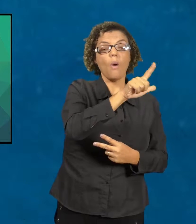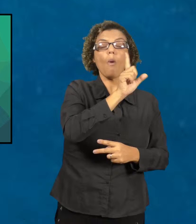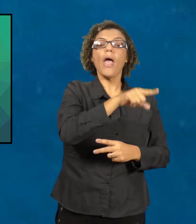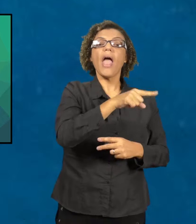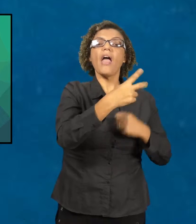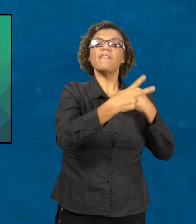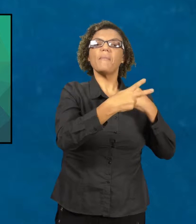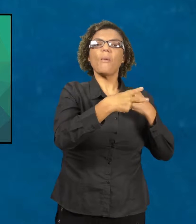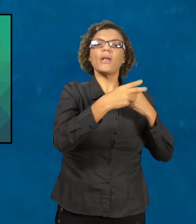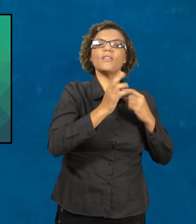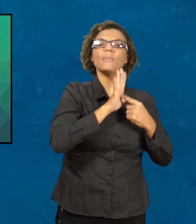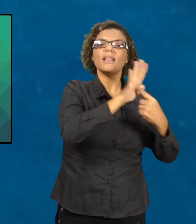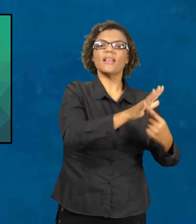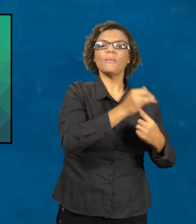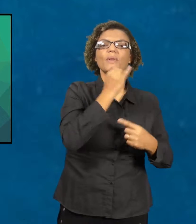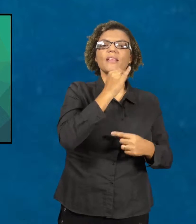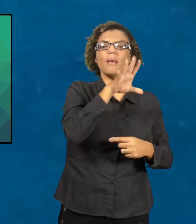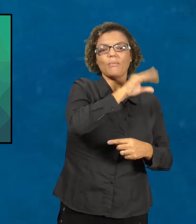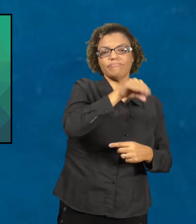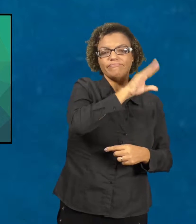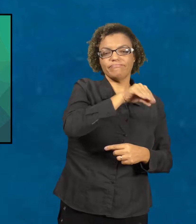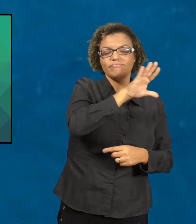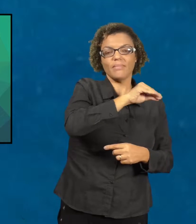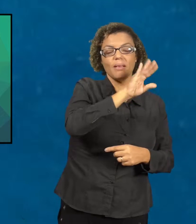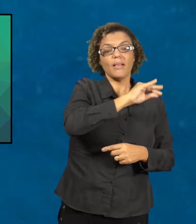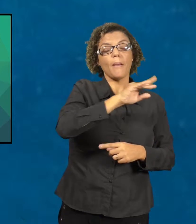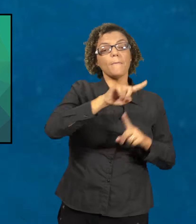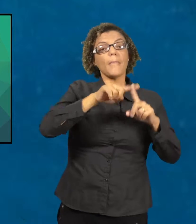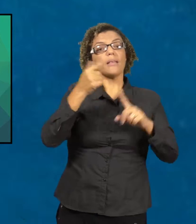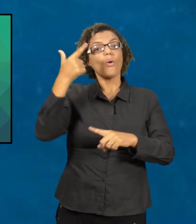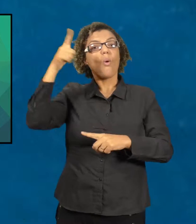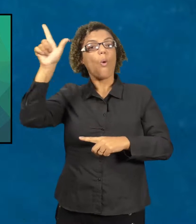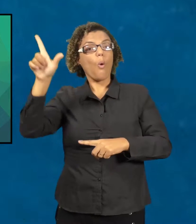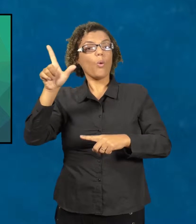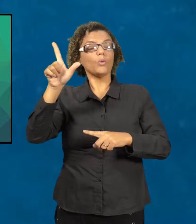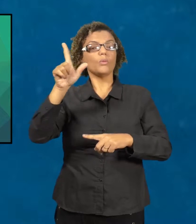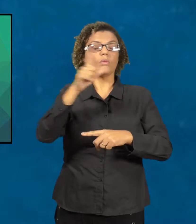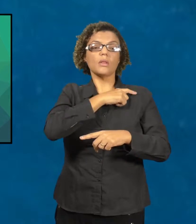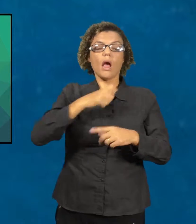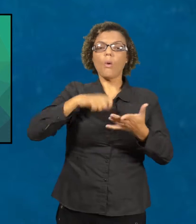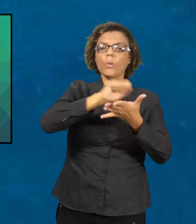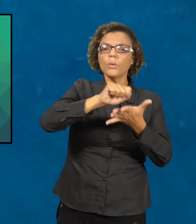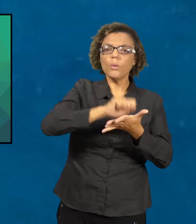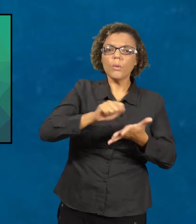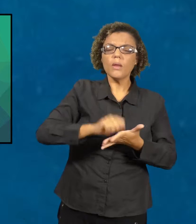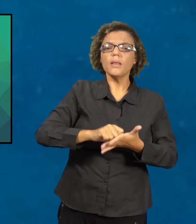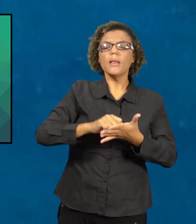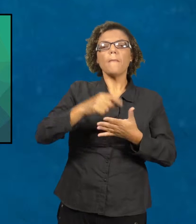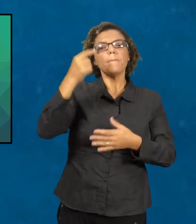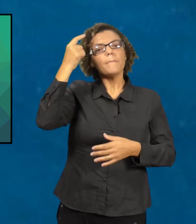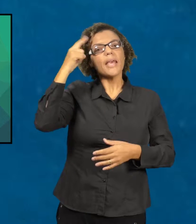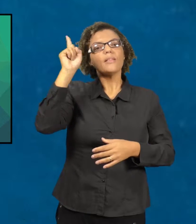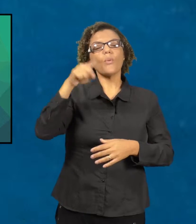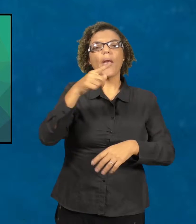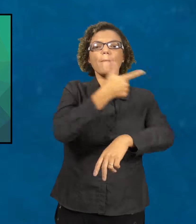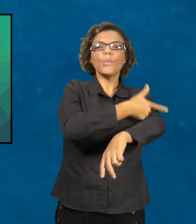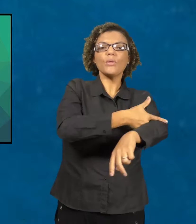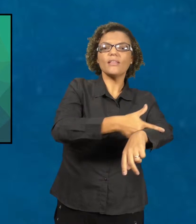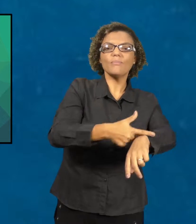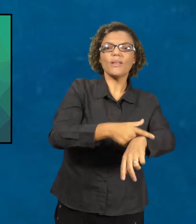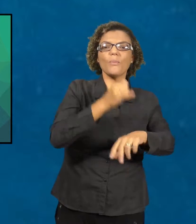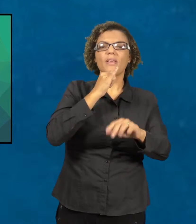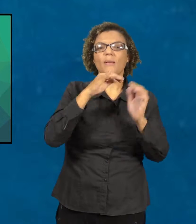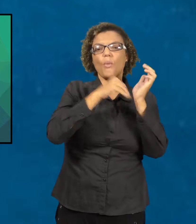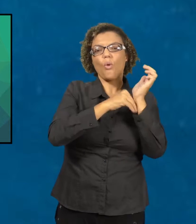como, por exemplo, a língua falada. Já para outros, são procedimentais, como se fosse um código de computador, e existem